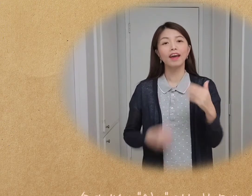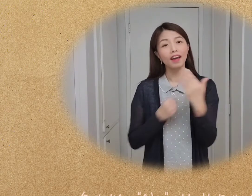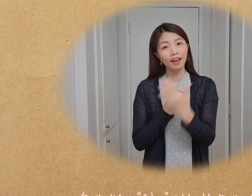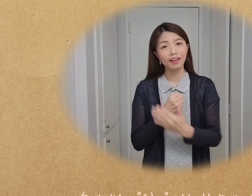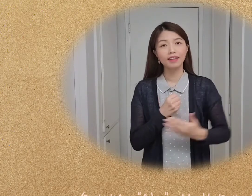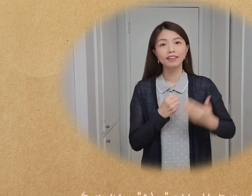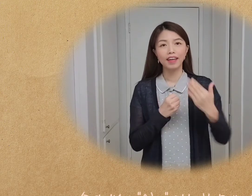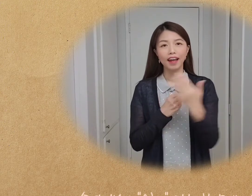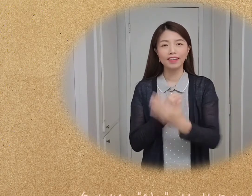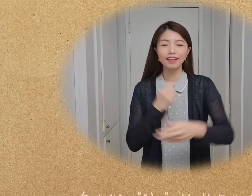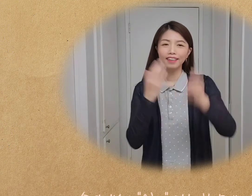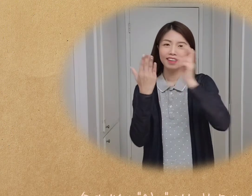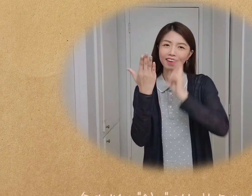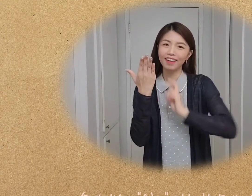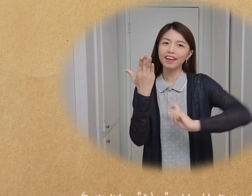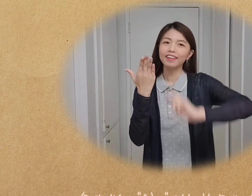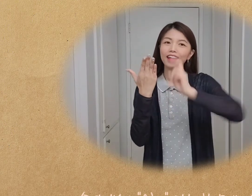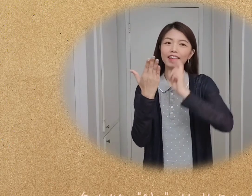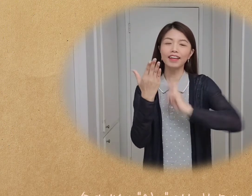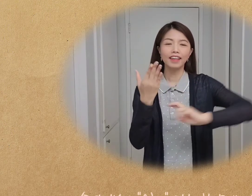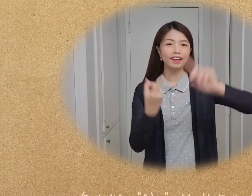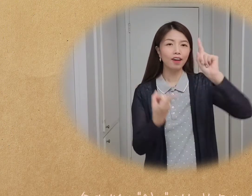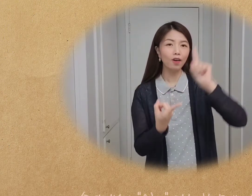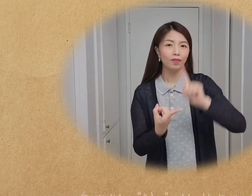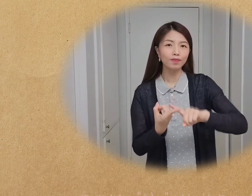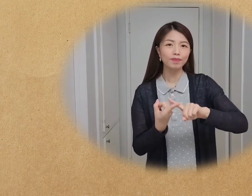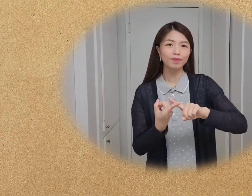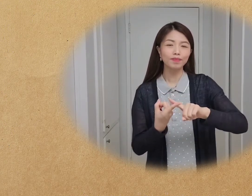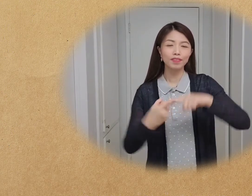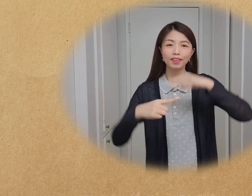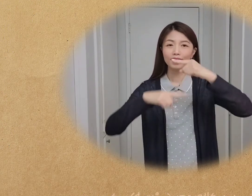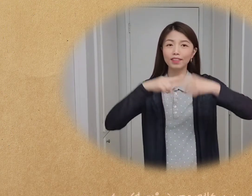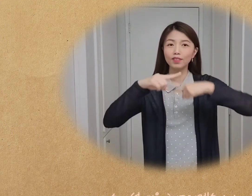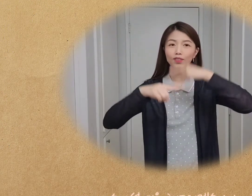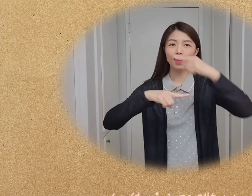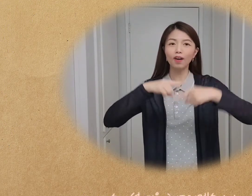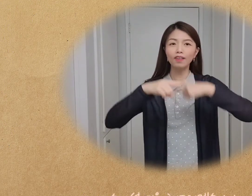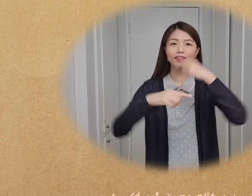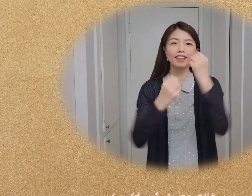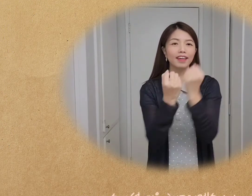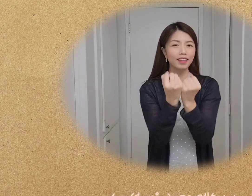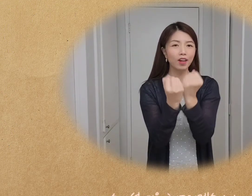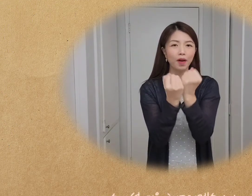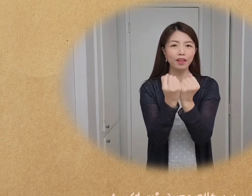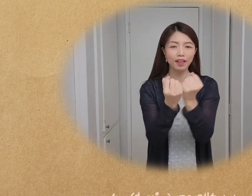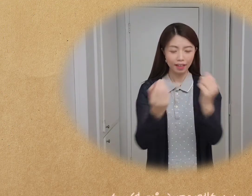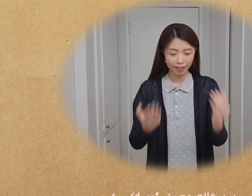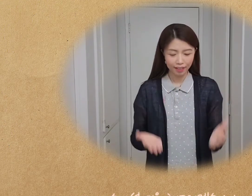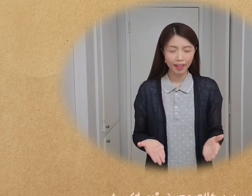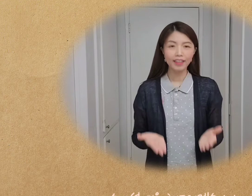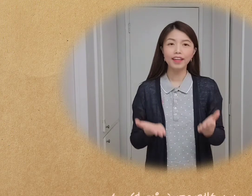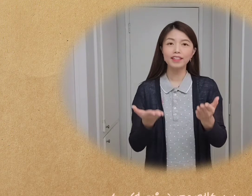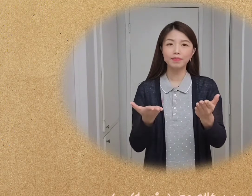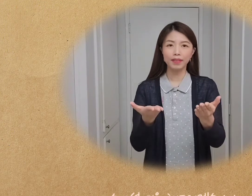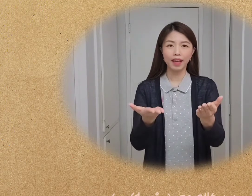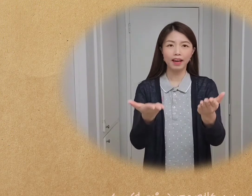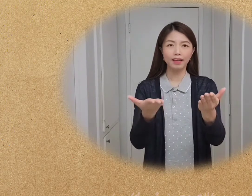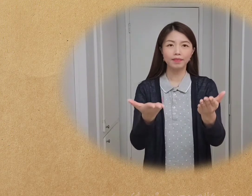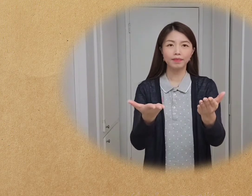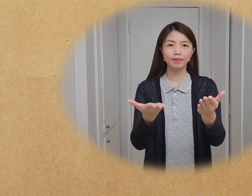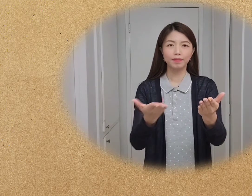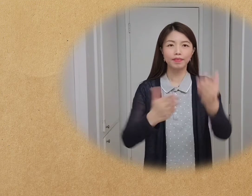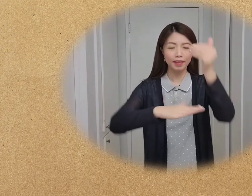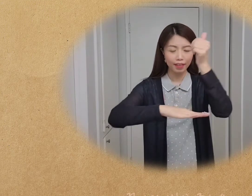민님의 은혜라는 찬양에 대해서 수업 설명을